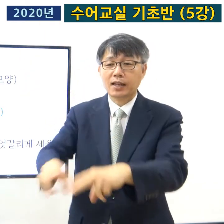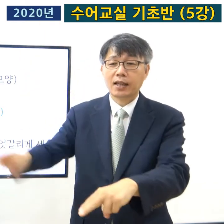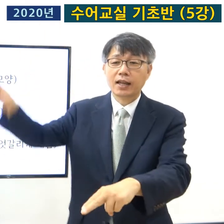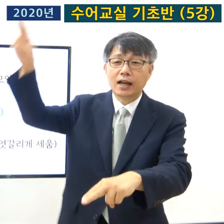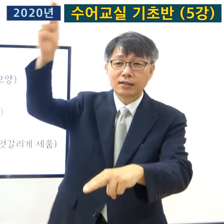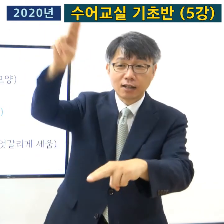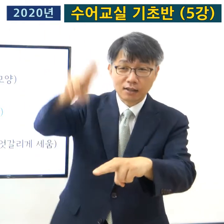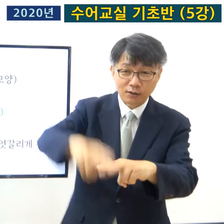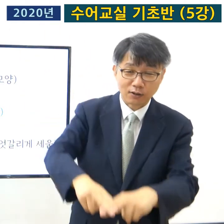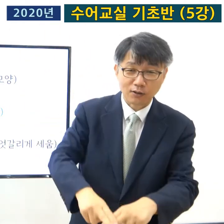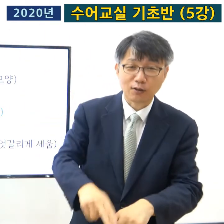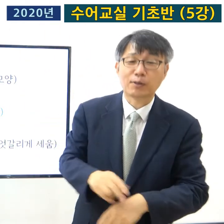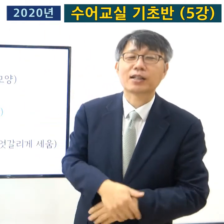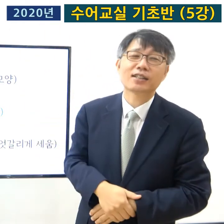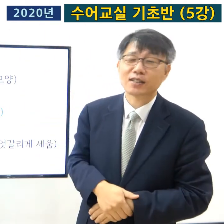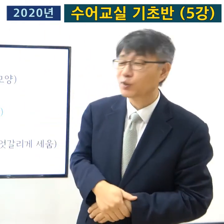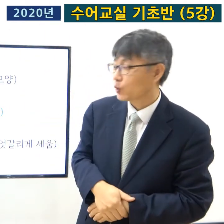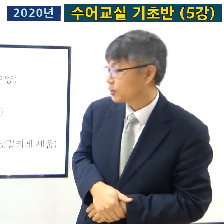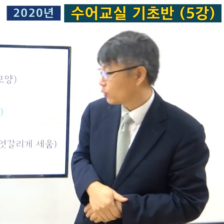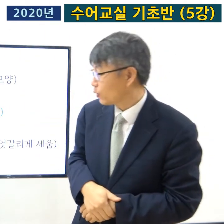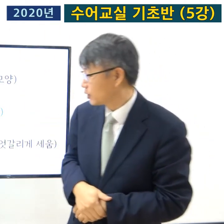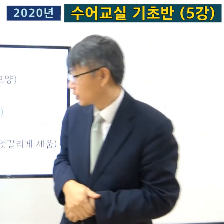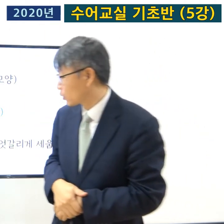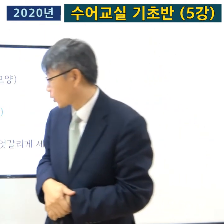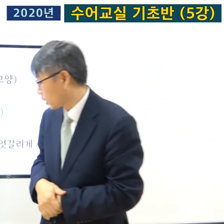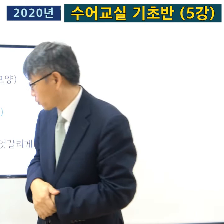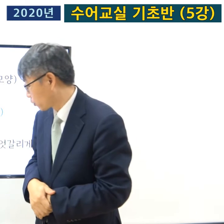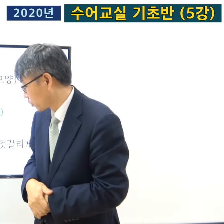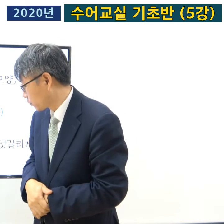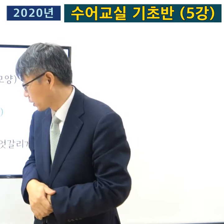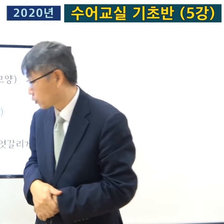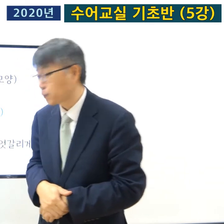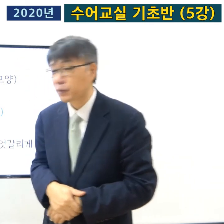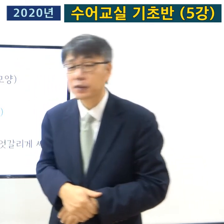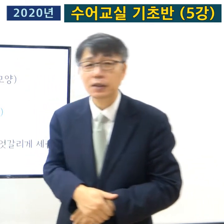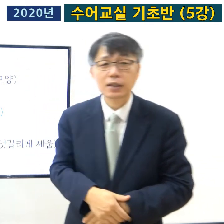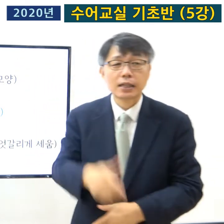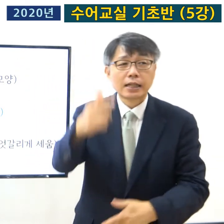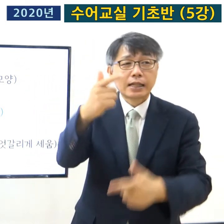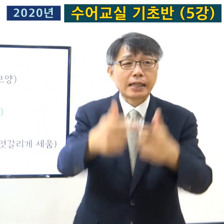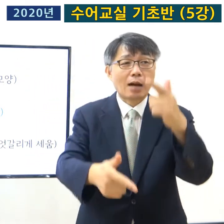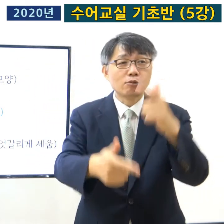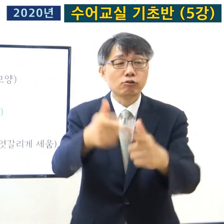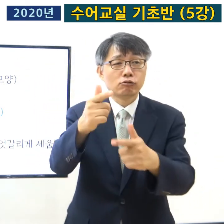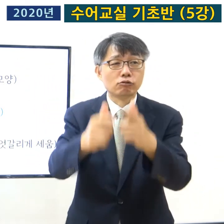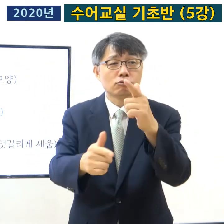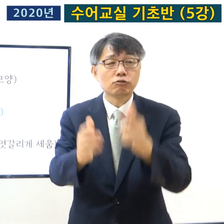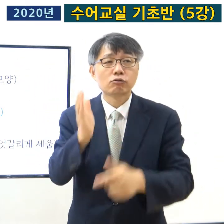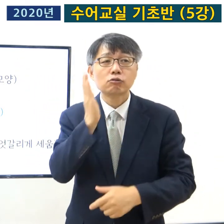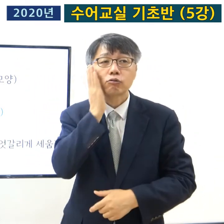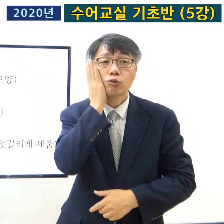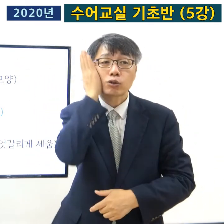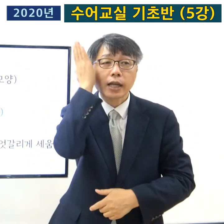밭에 앉아서 뭐 옛날에 그런 노래 있었죠? 그렇게 부를 수 있습니다. 숲은 나무,